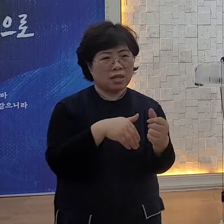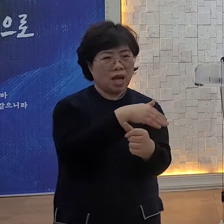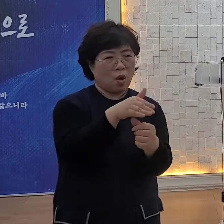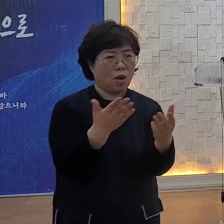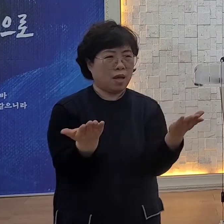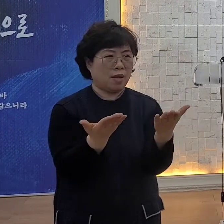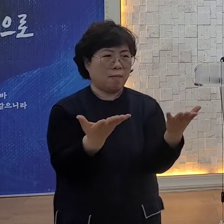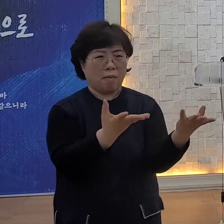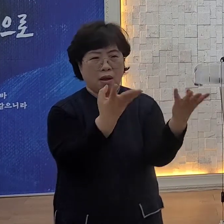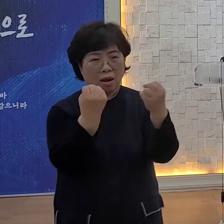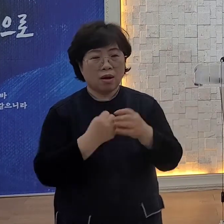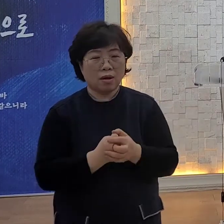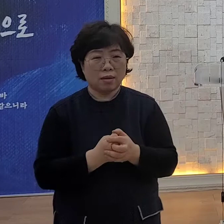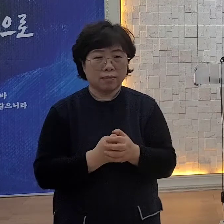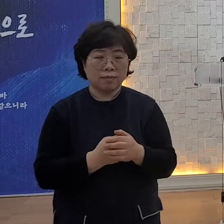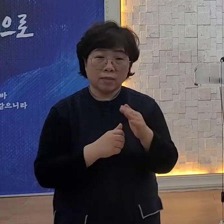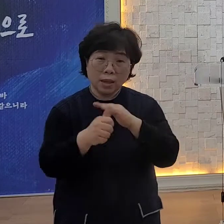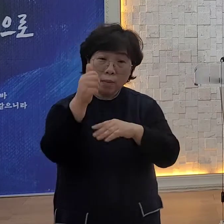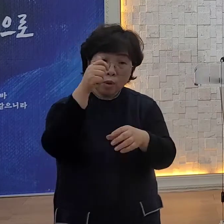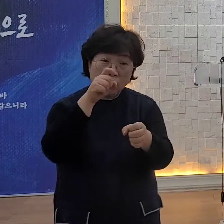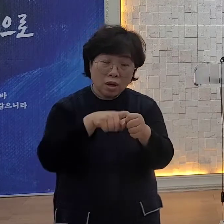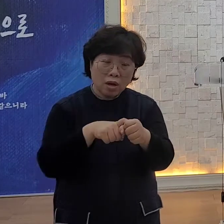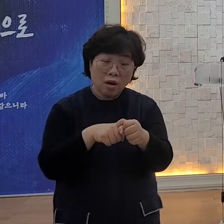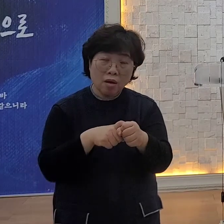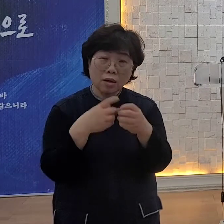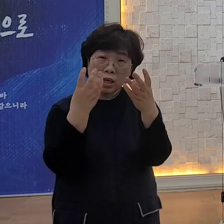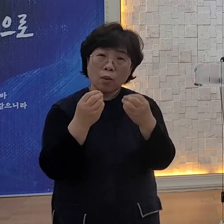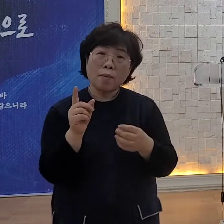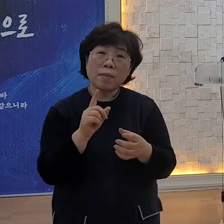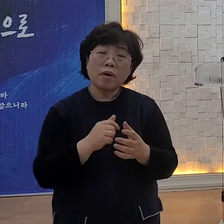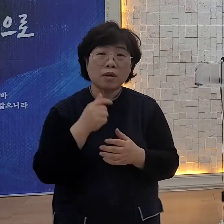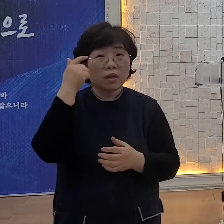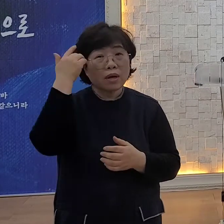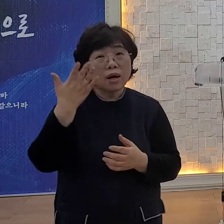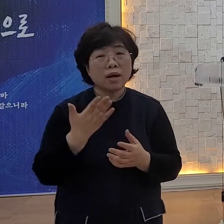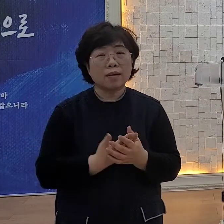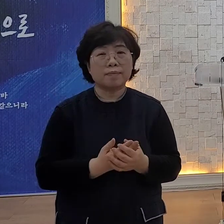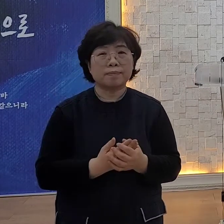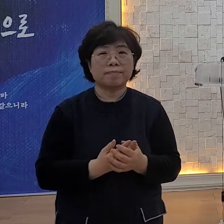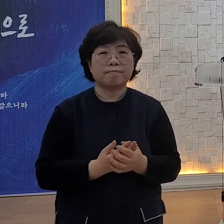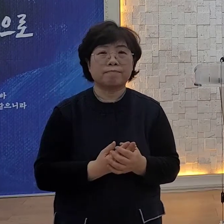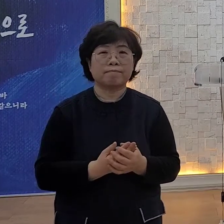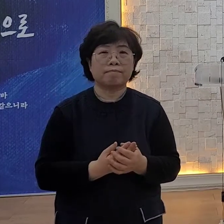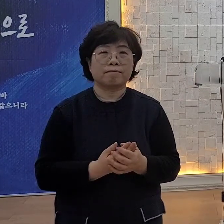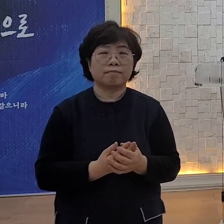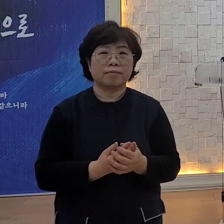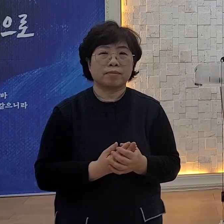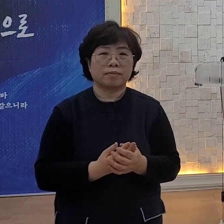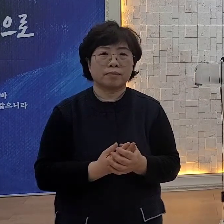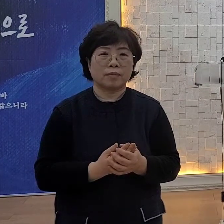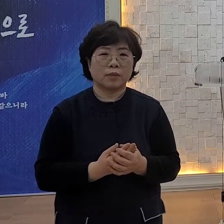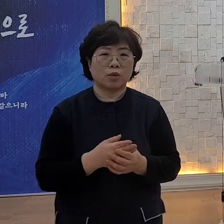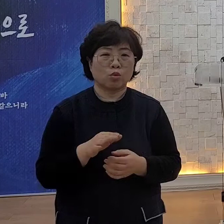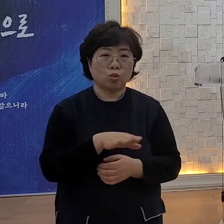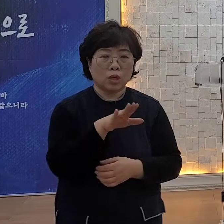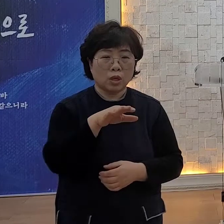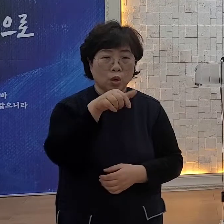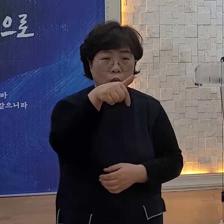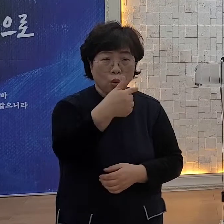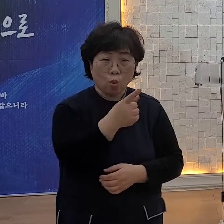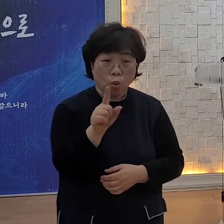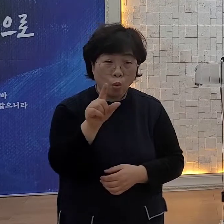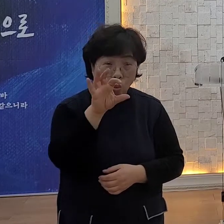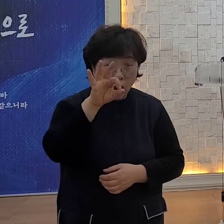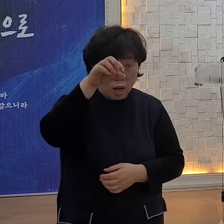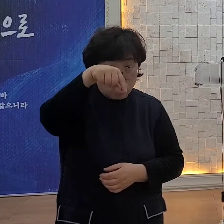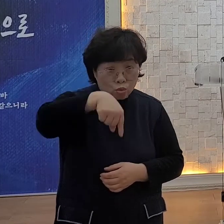그 대표적인 영리가 뭘까? 제가 고민하다가 여러분 한 가지 예를 들어볼게요. 광우병. 이명박 정부